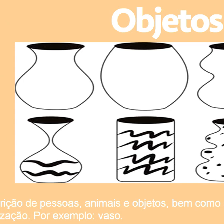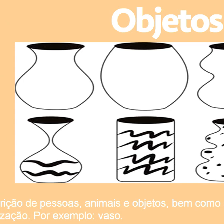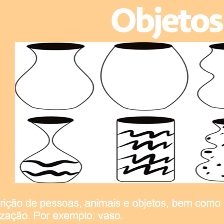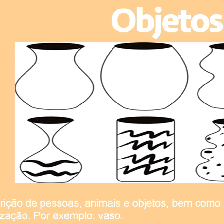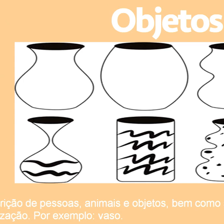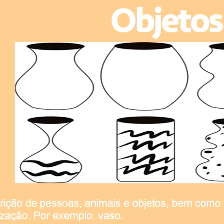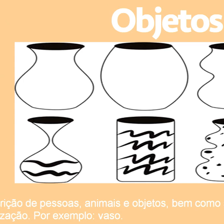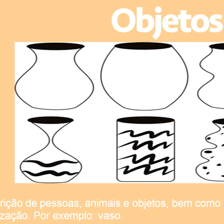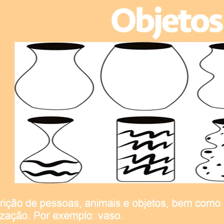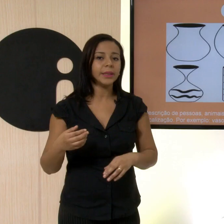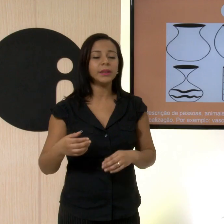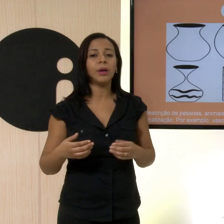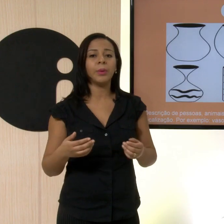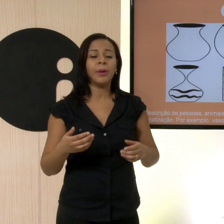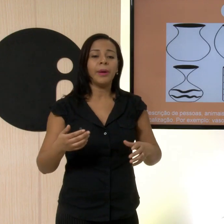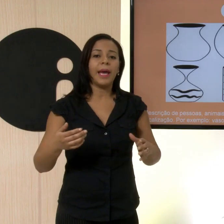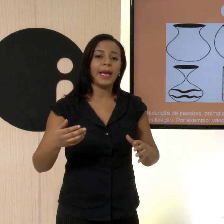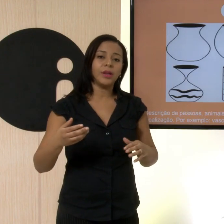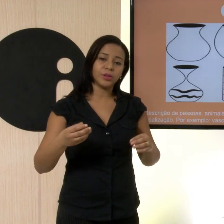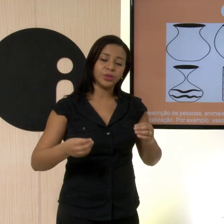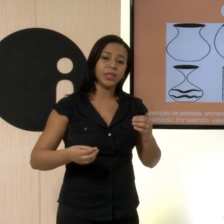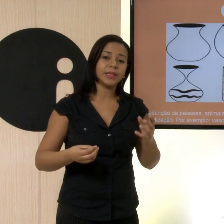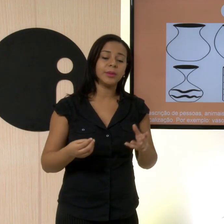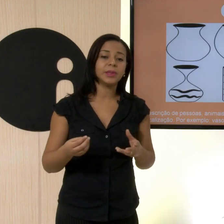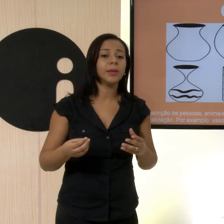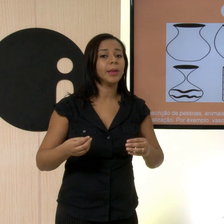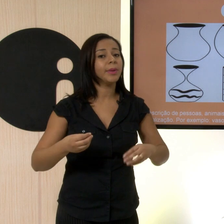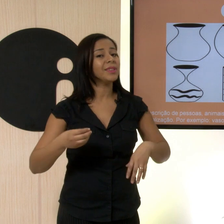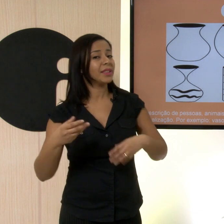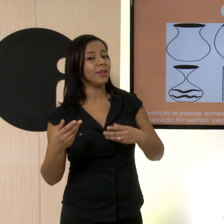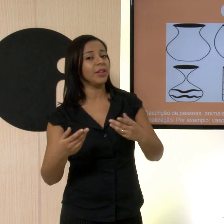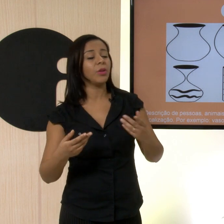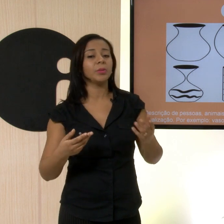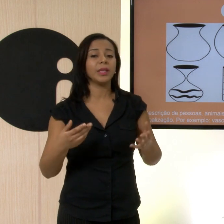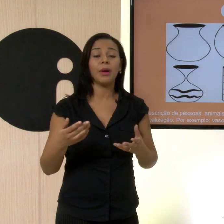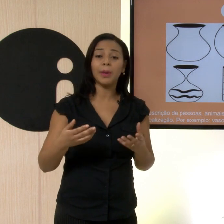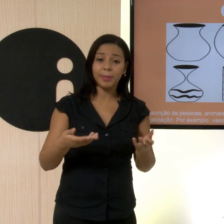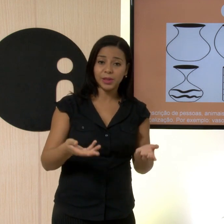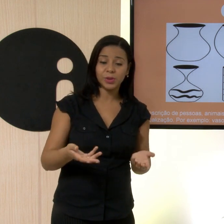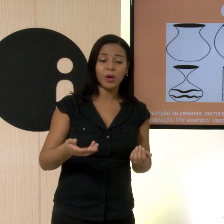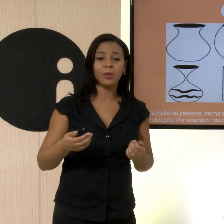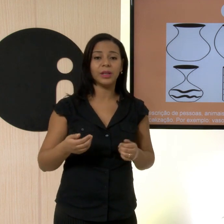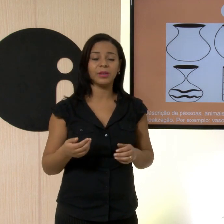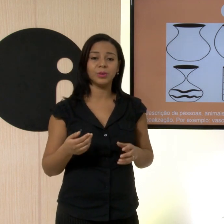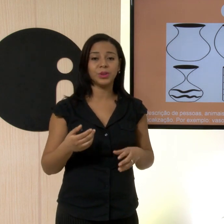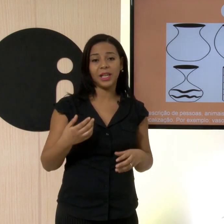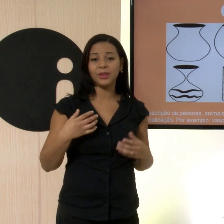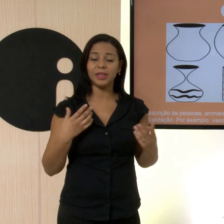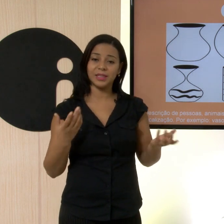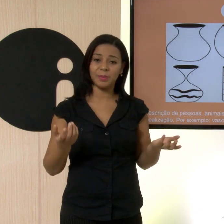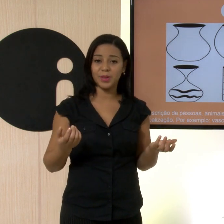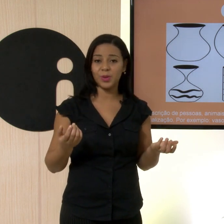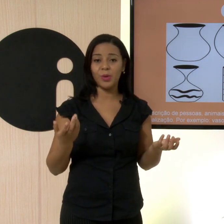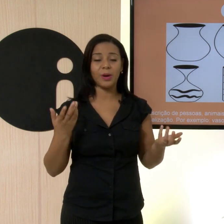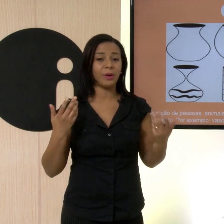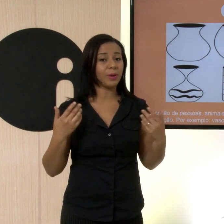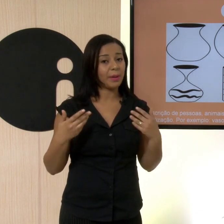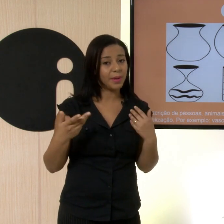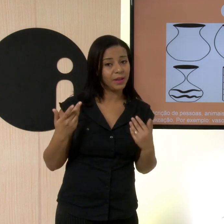vaso. Então, nós utilizamos também para descrever como que é uma pessoa, o jeito dessa pessoa, o cabelo